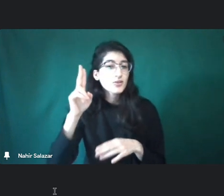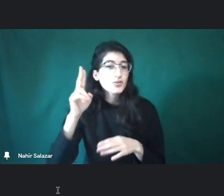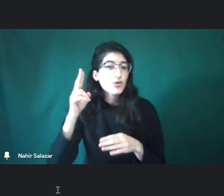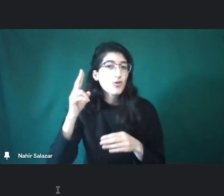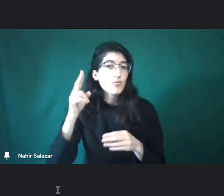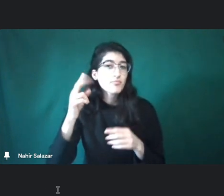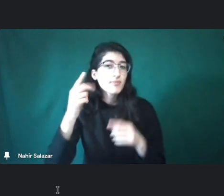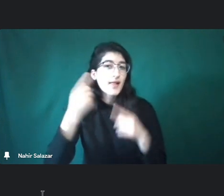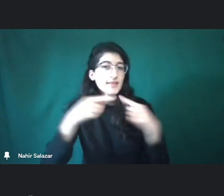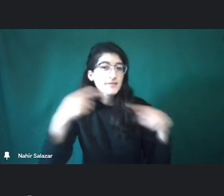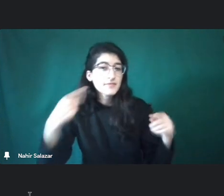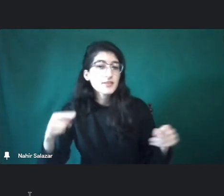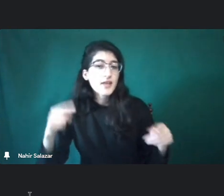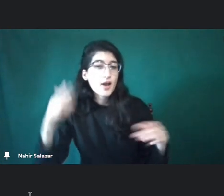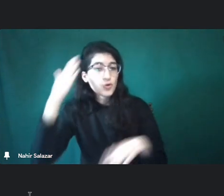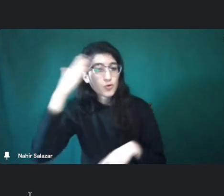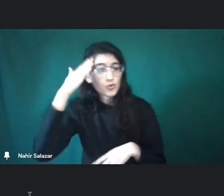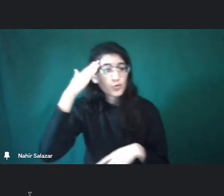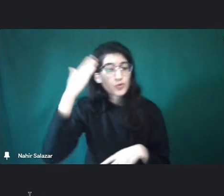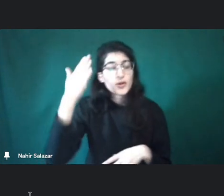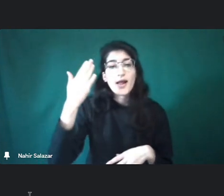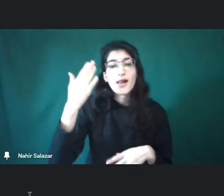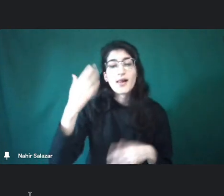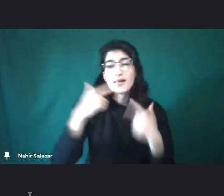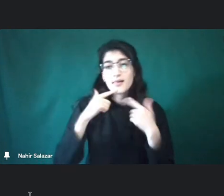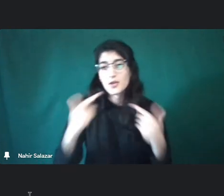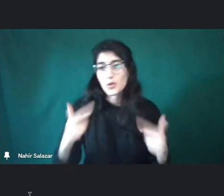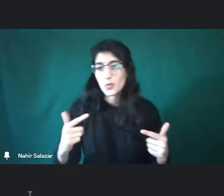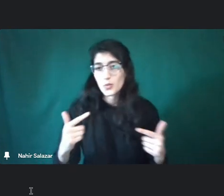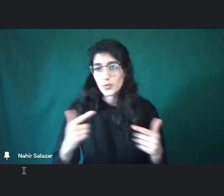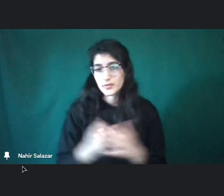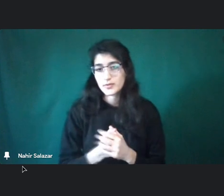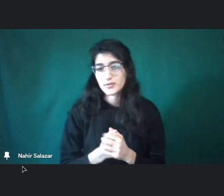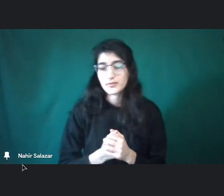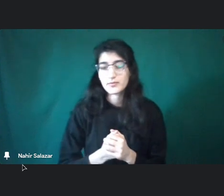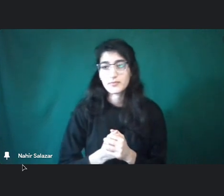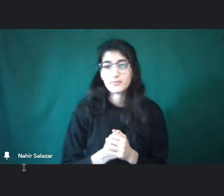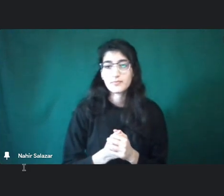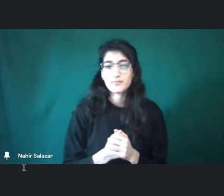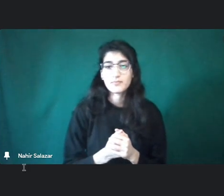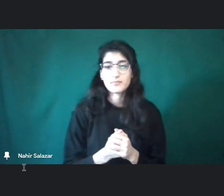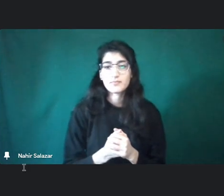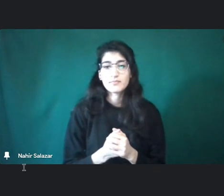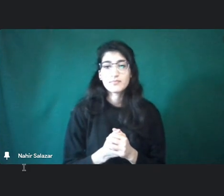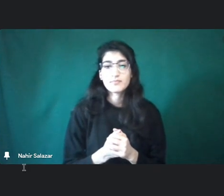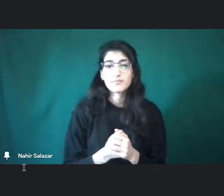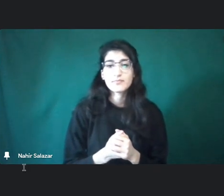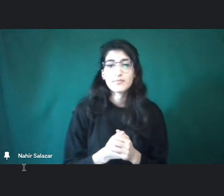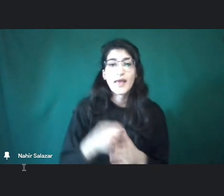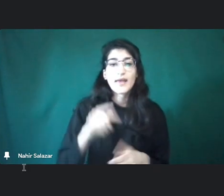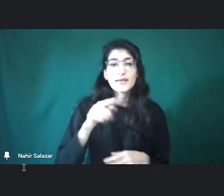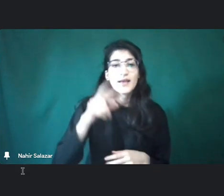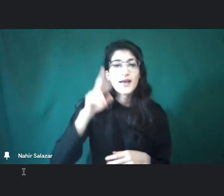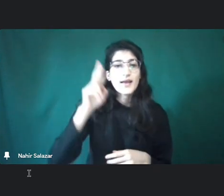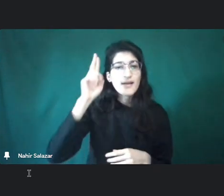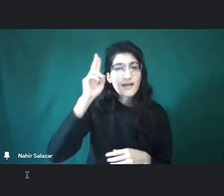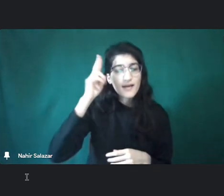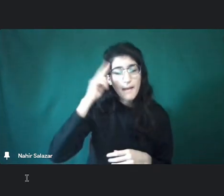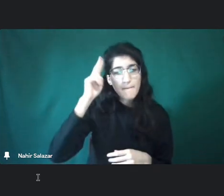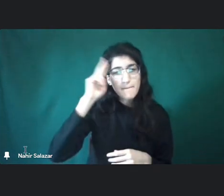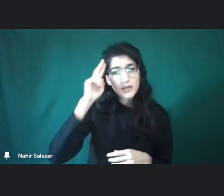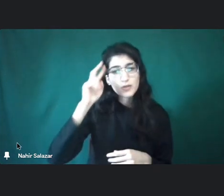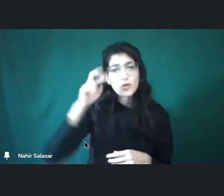lingüística. Bien, respeto y respeto por la diversidad cultural